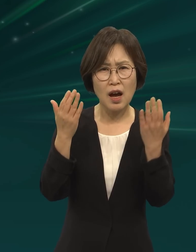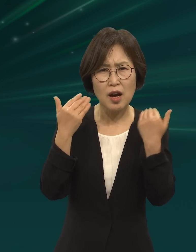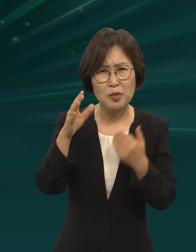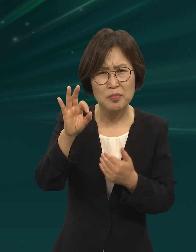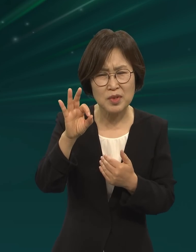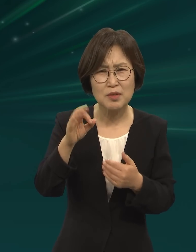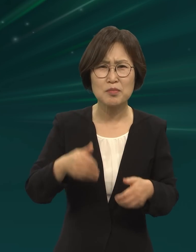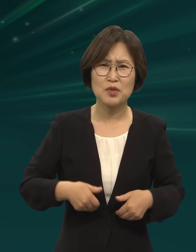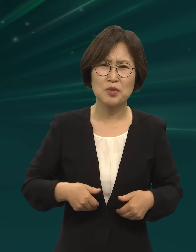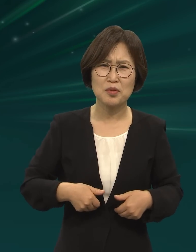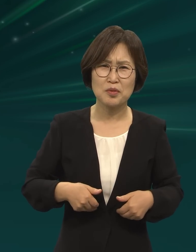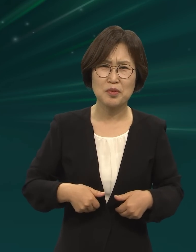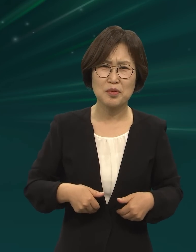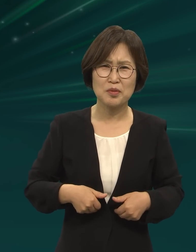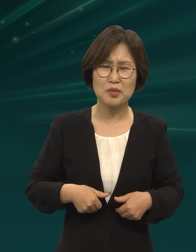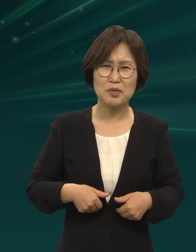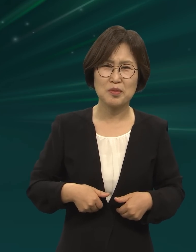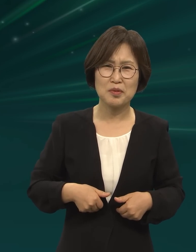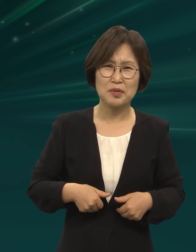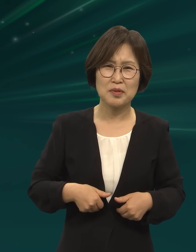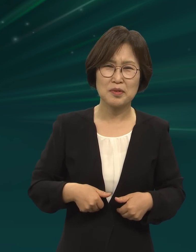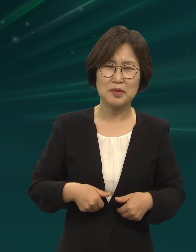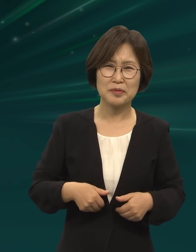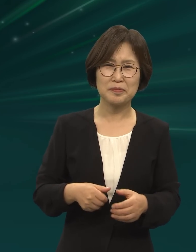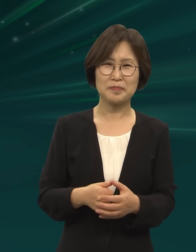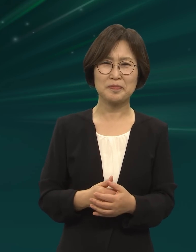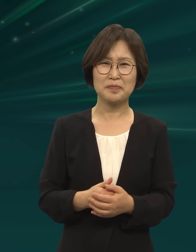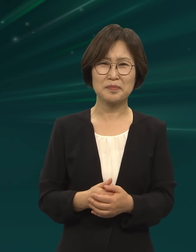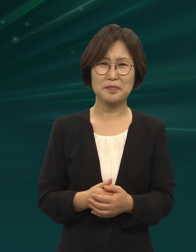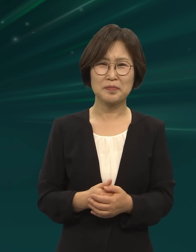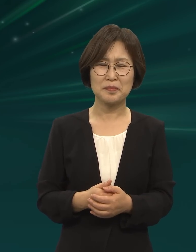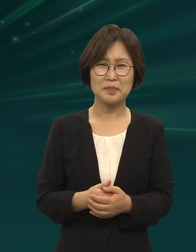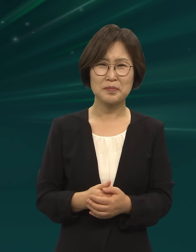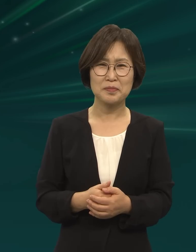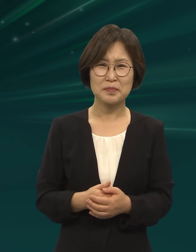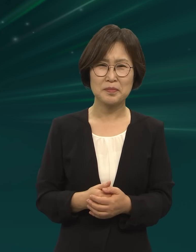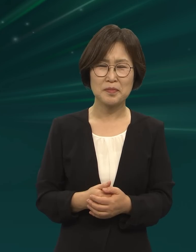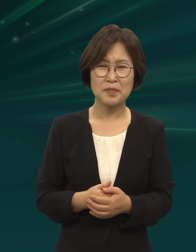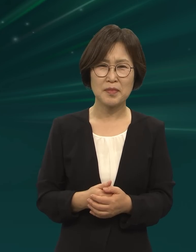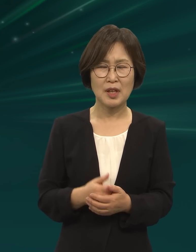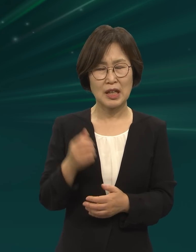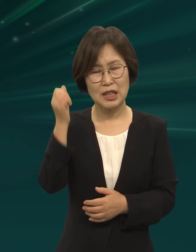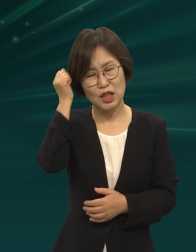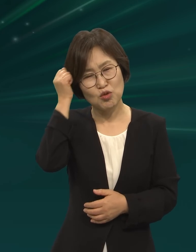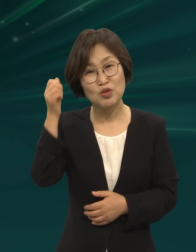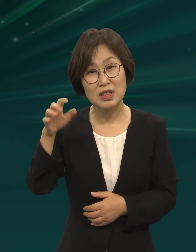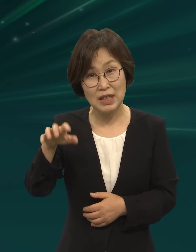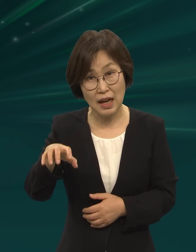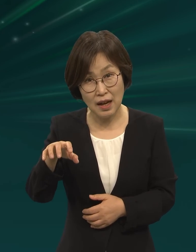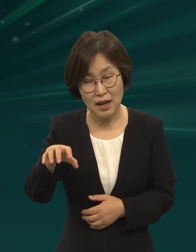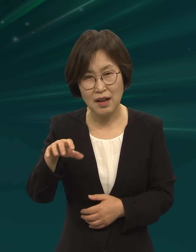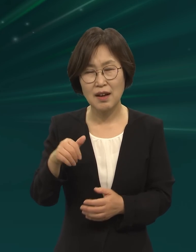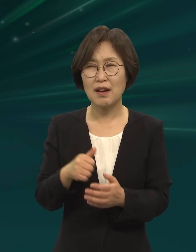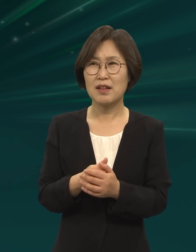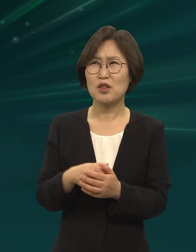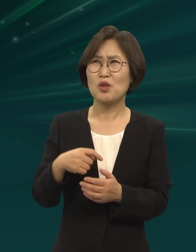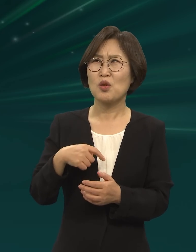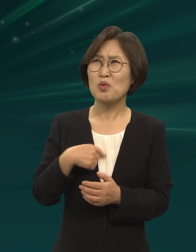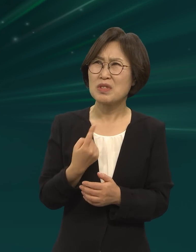벌어야 되는데 학비가 없습니다. 그때 이제 기숙사에 가서 주님 앞에